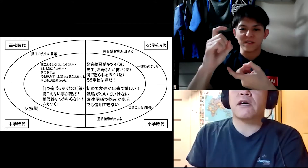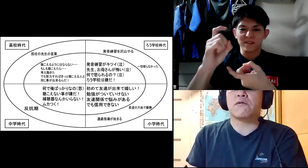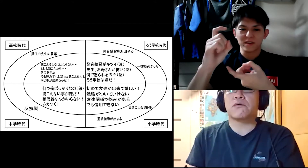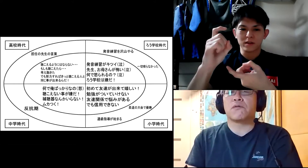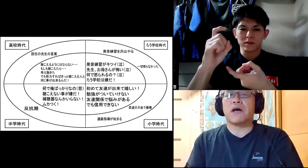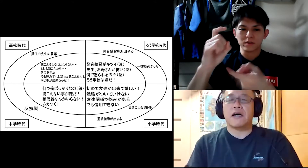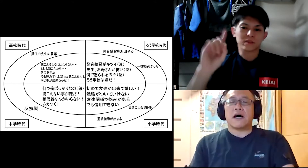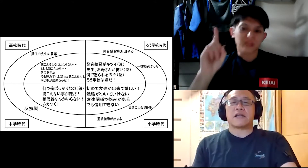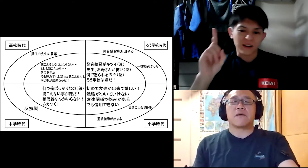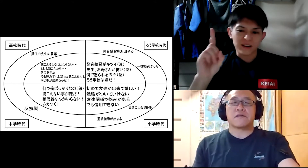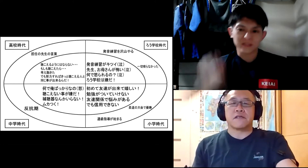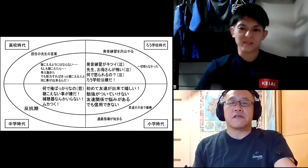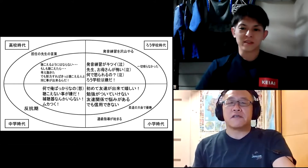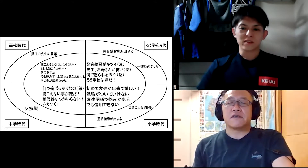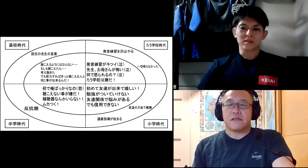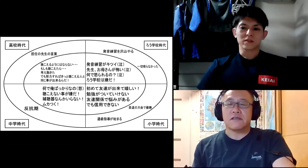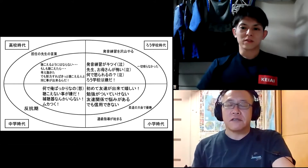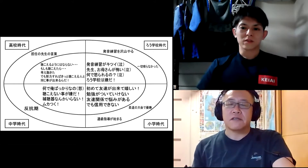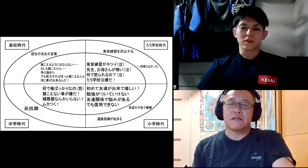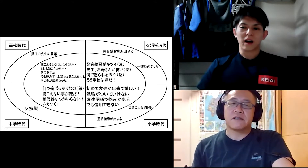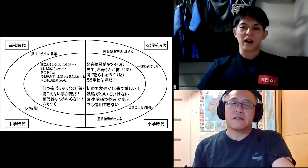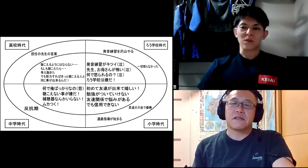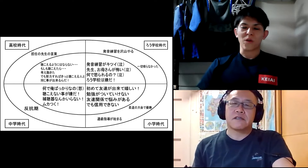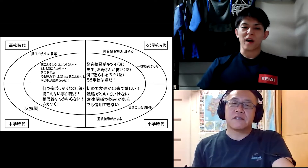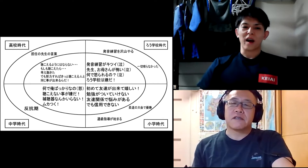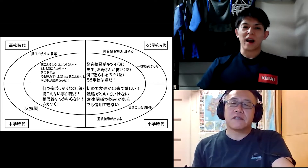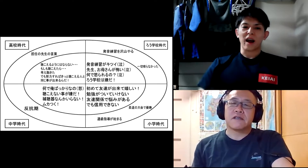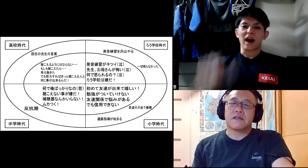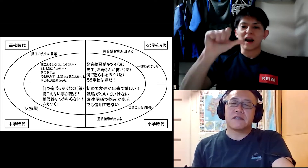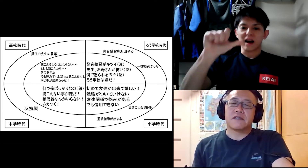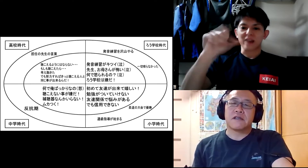言われた言葉があります。